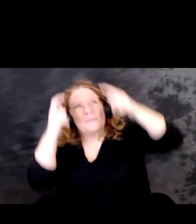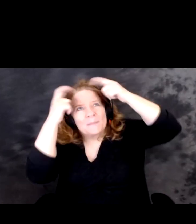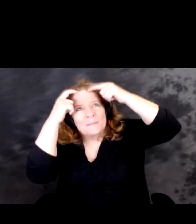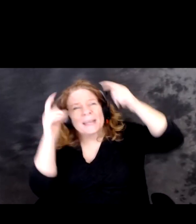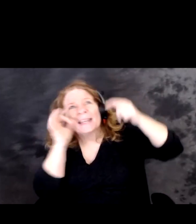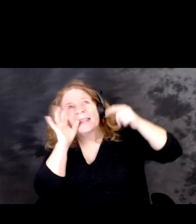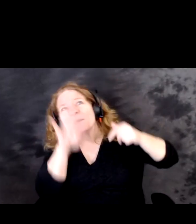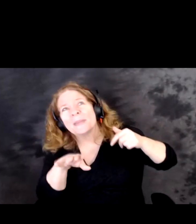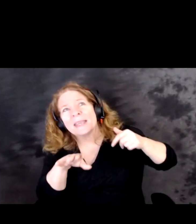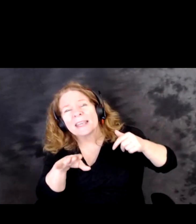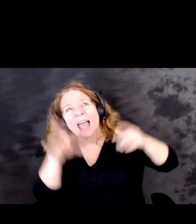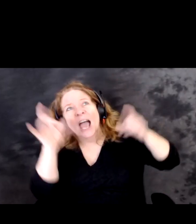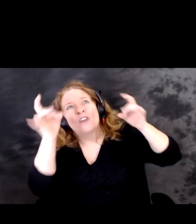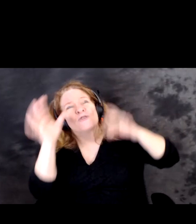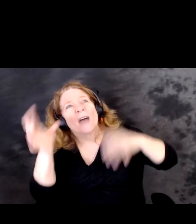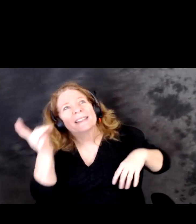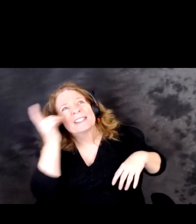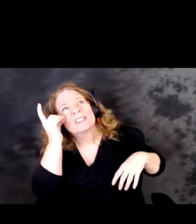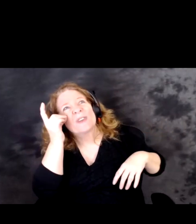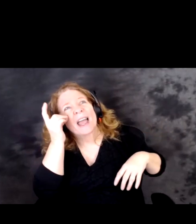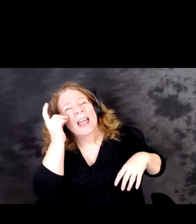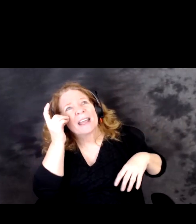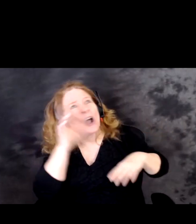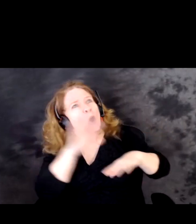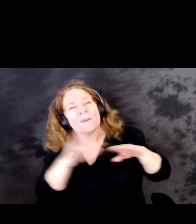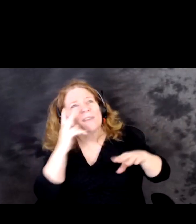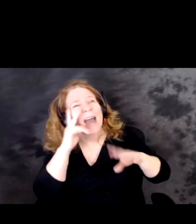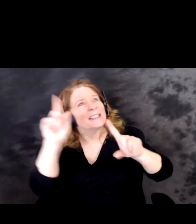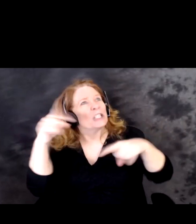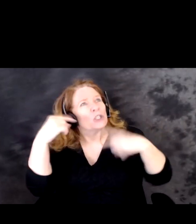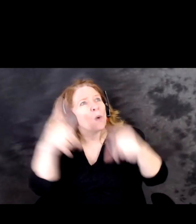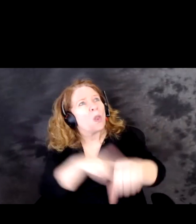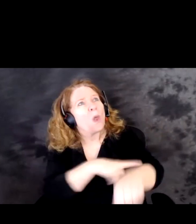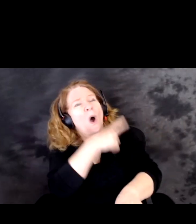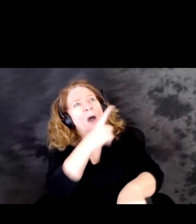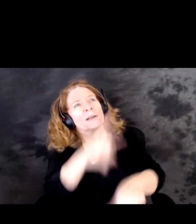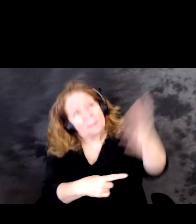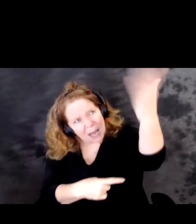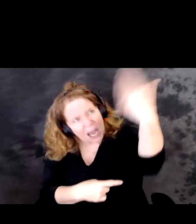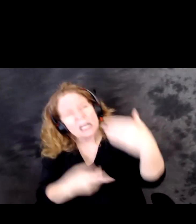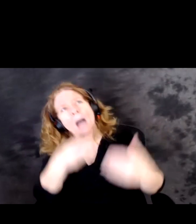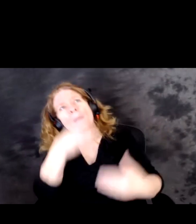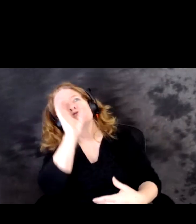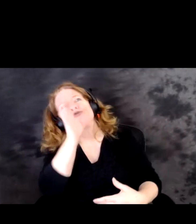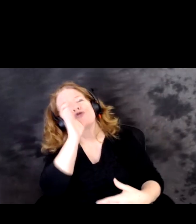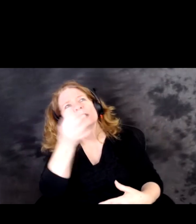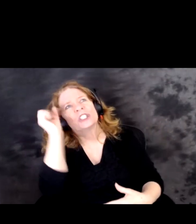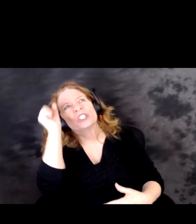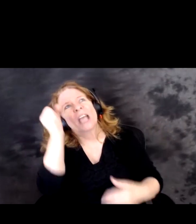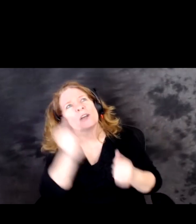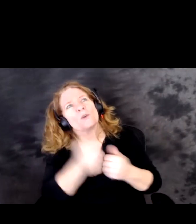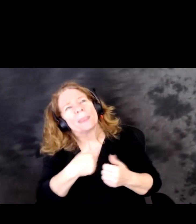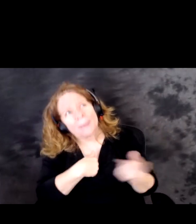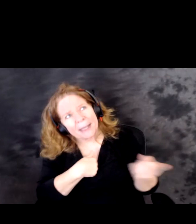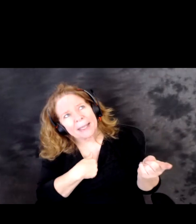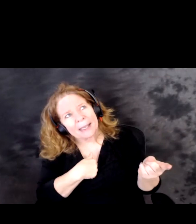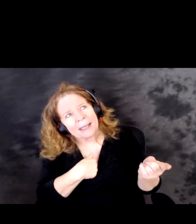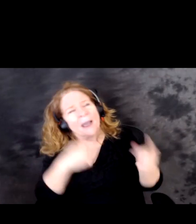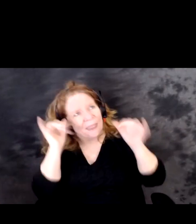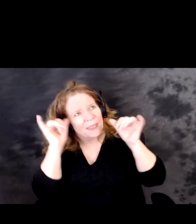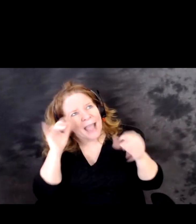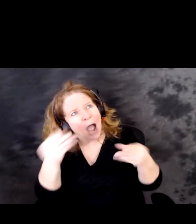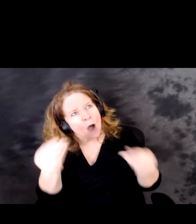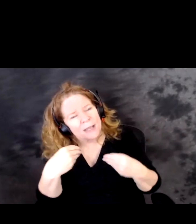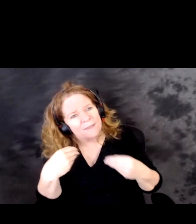¡Hola! ¡Hola, Vini! Y la abeja dijo, no te he mirado hace mucho tiempo. Ven y tómate una malteada